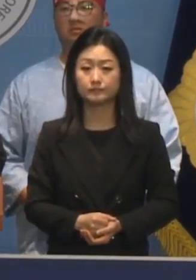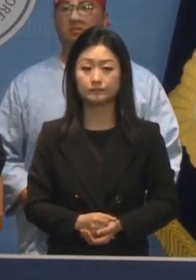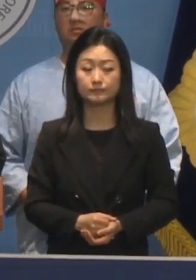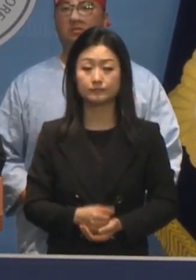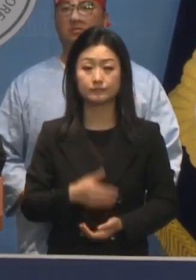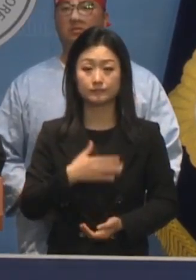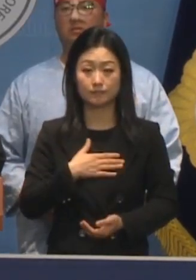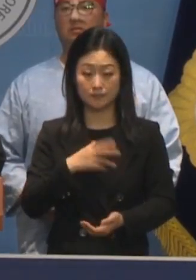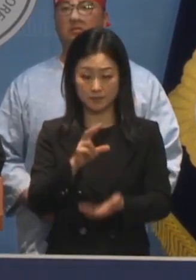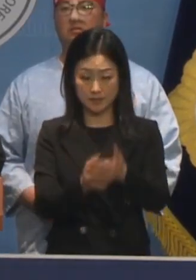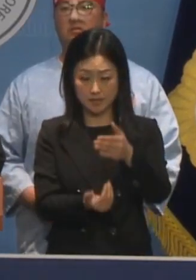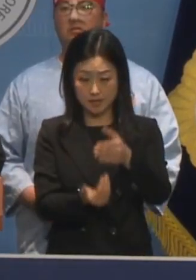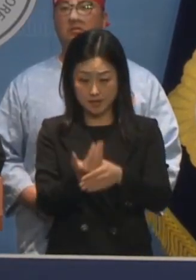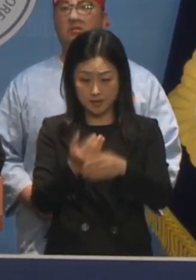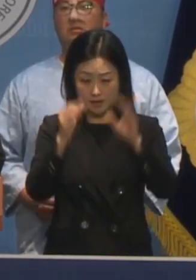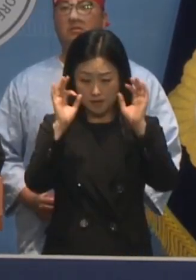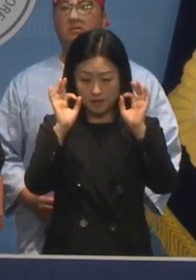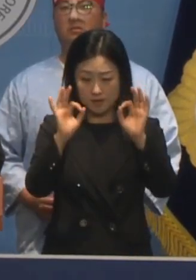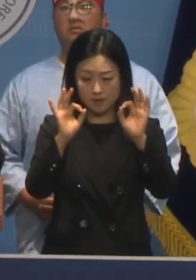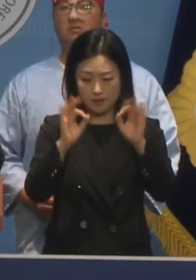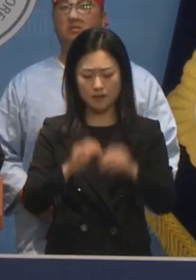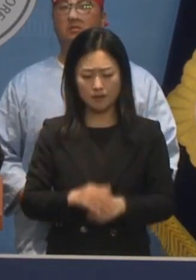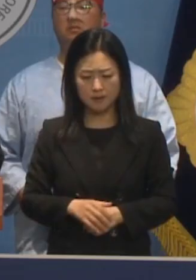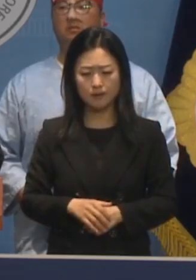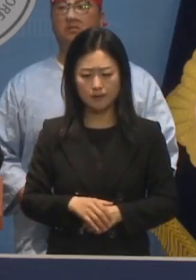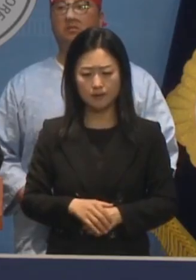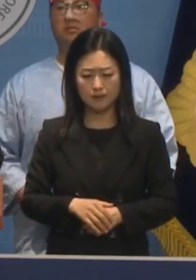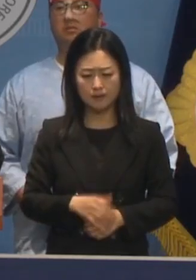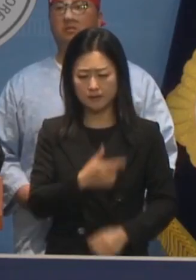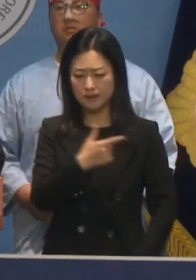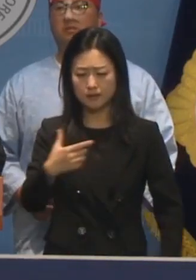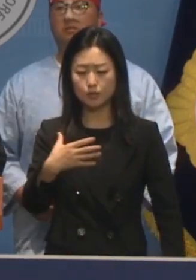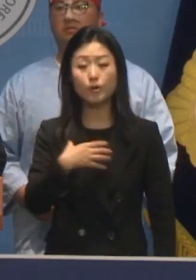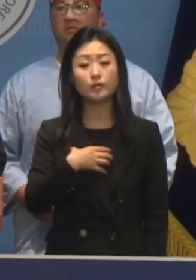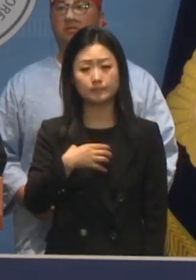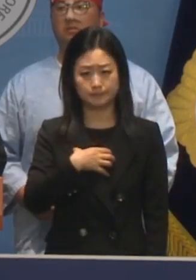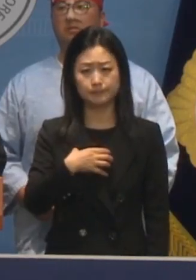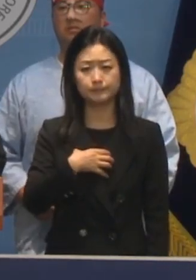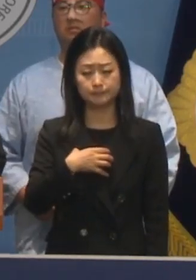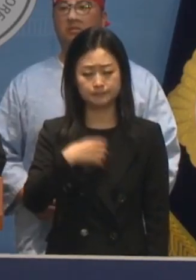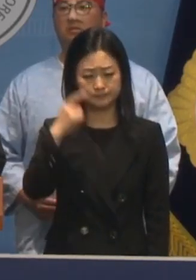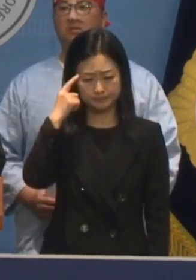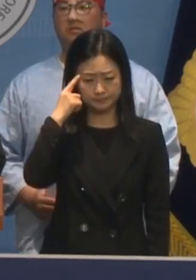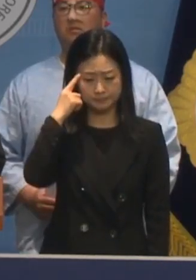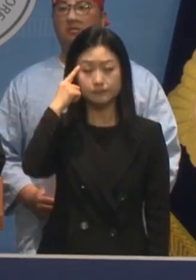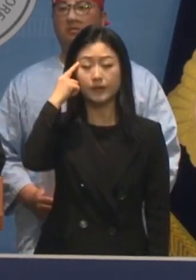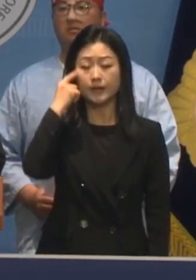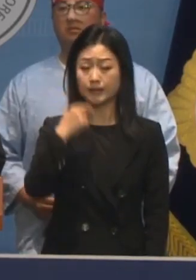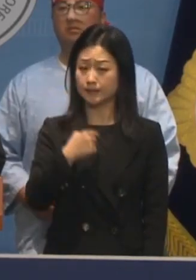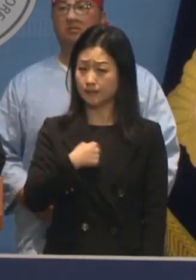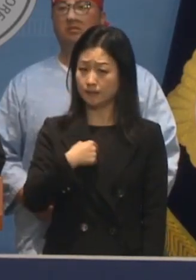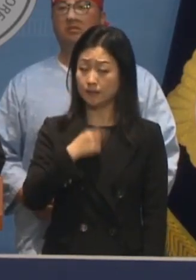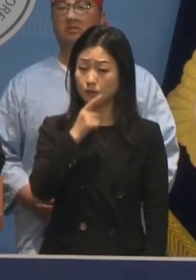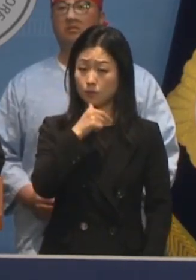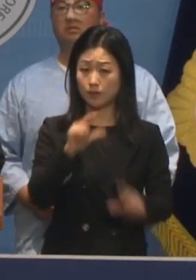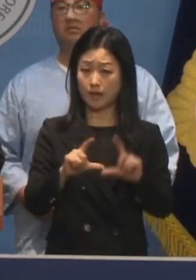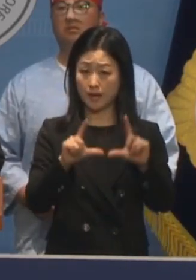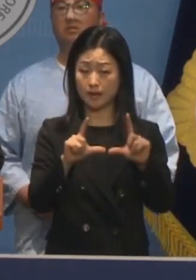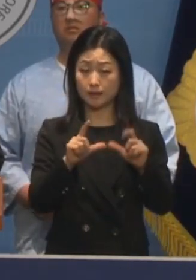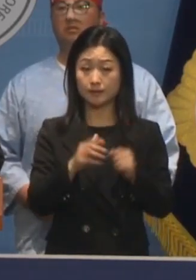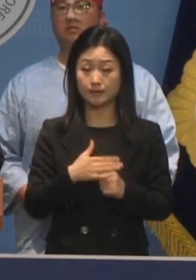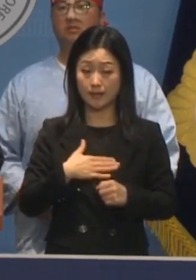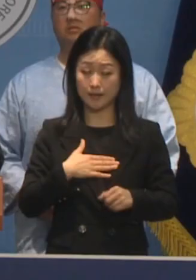저는 이번 사태를 보면서 굉장히 심각하게 생각하고 있습니다. 이렇게 월요일날 현대중공업